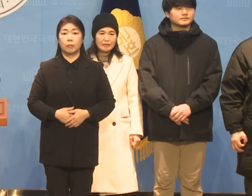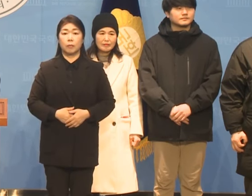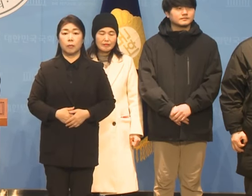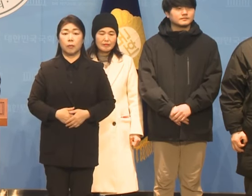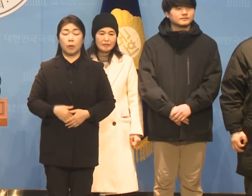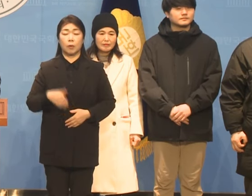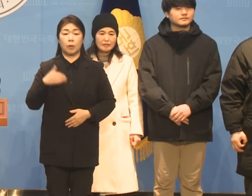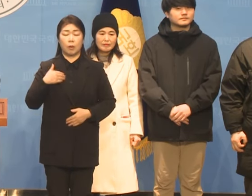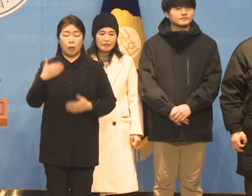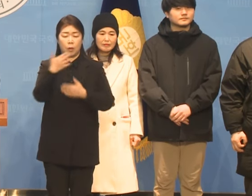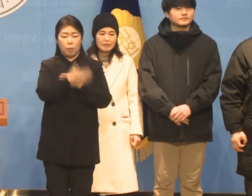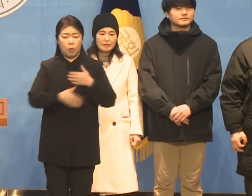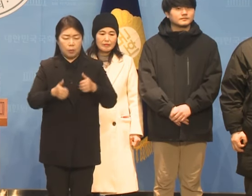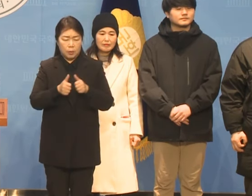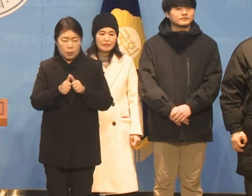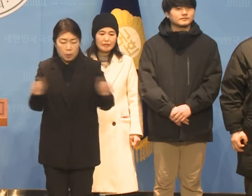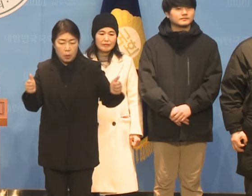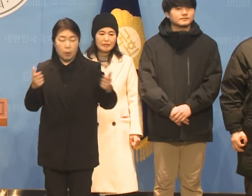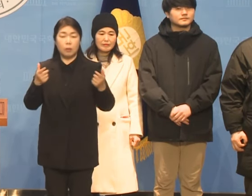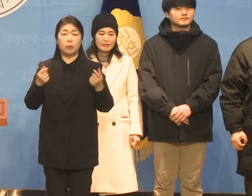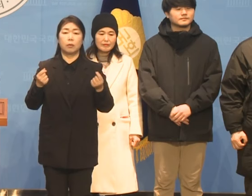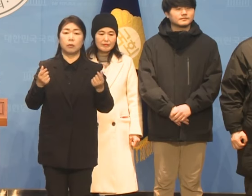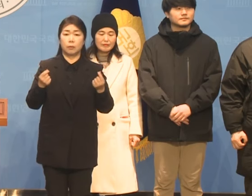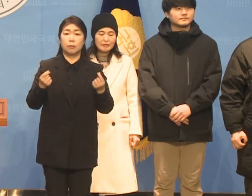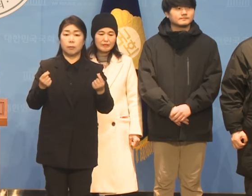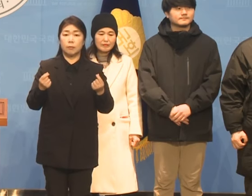저의 몸이 찢어지는 것과 같은